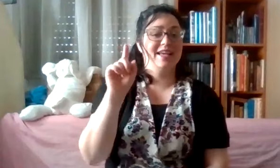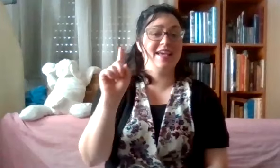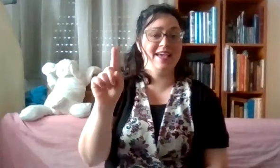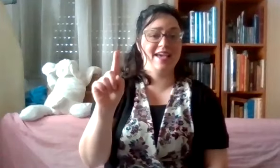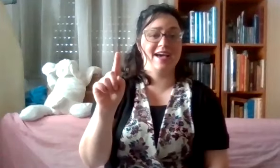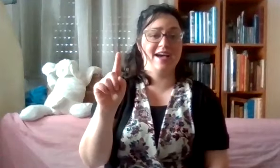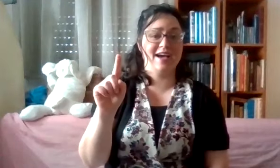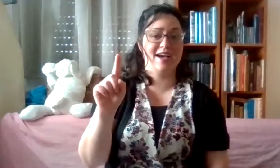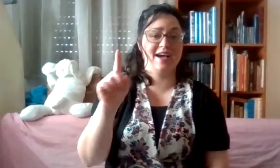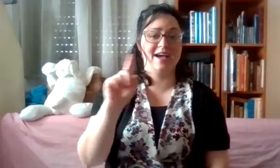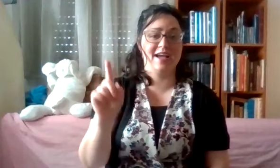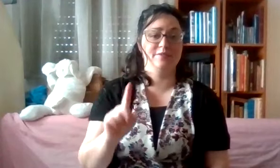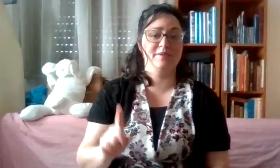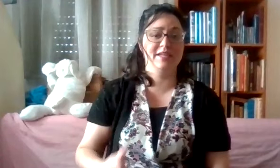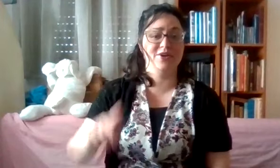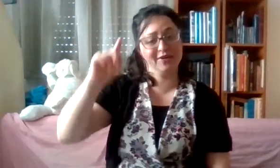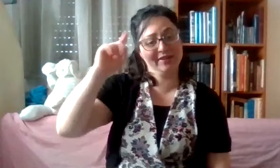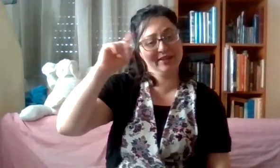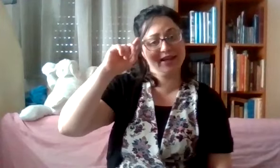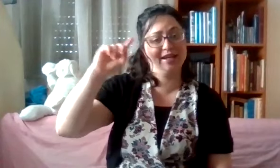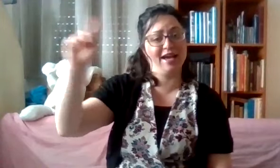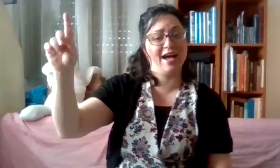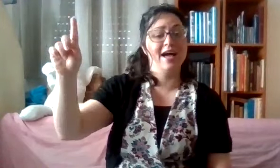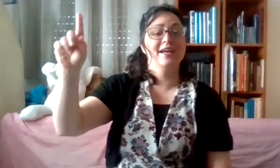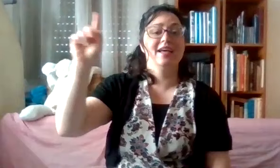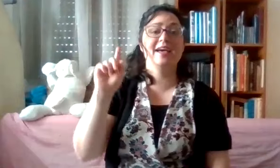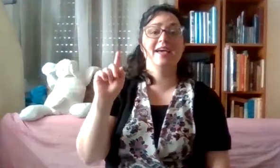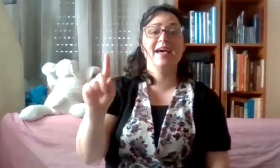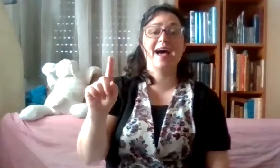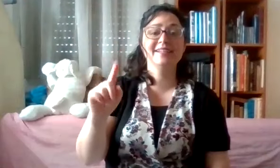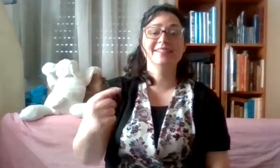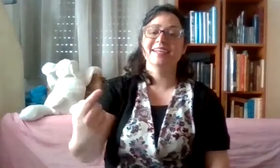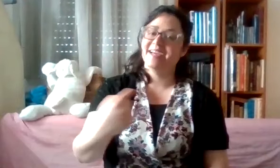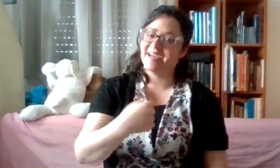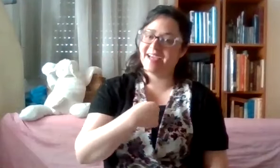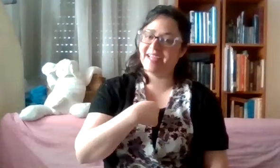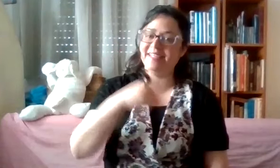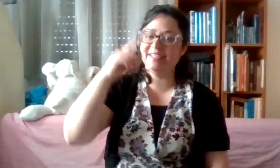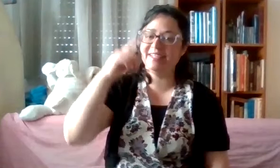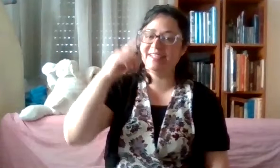אחד, מי יודע? אחד, אני יודע.